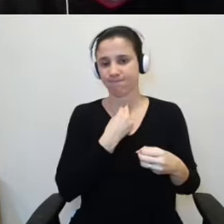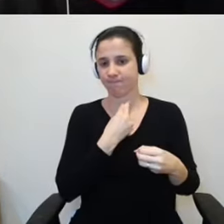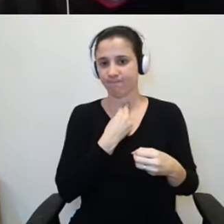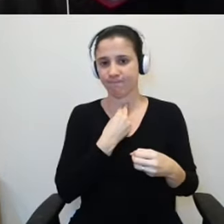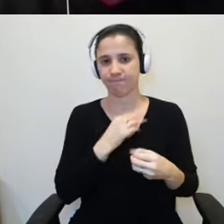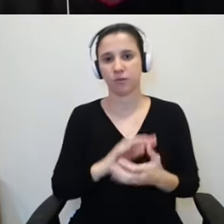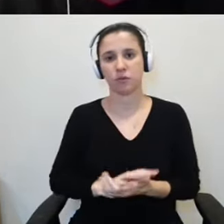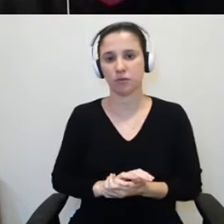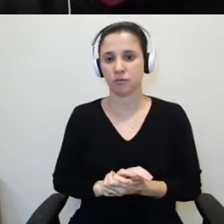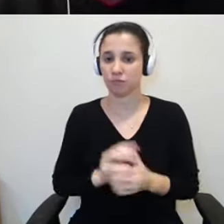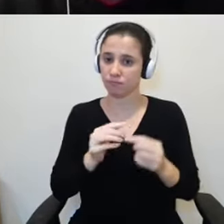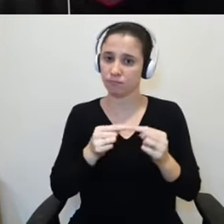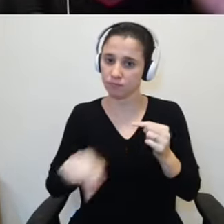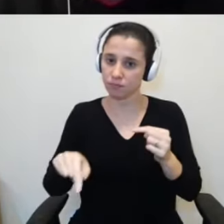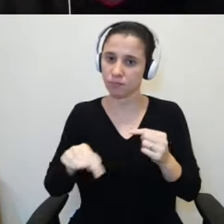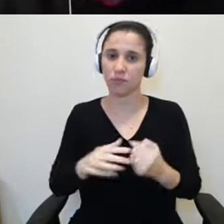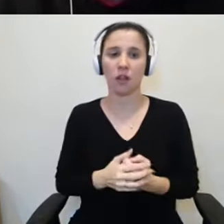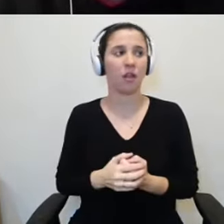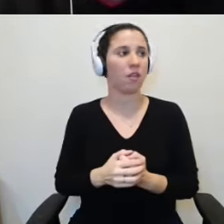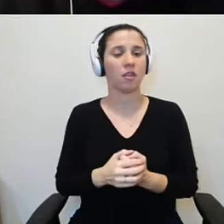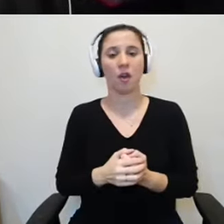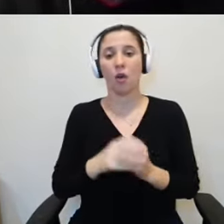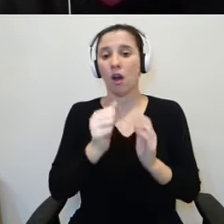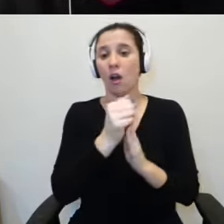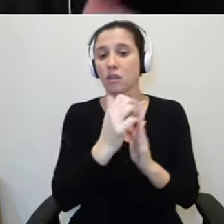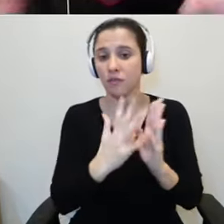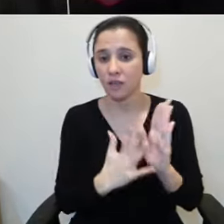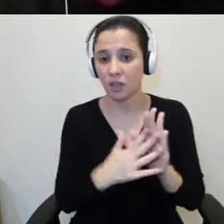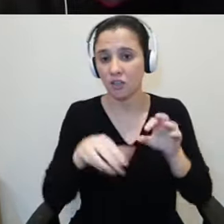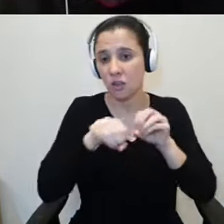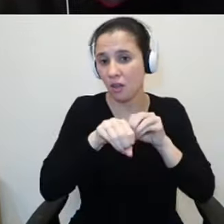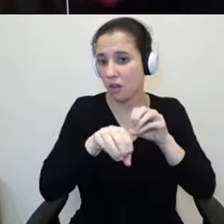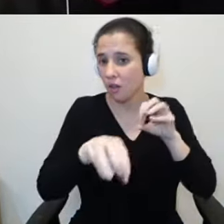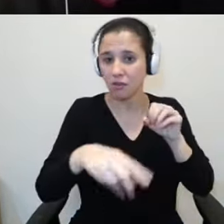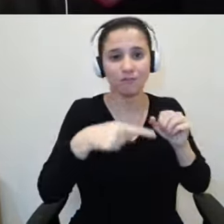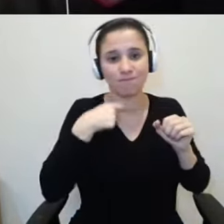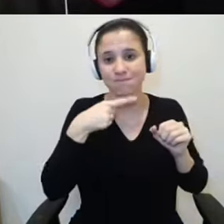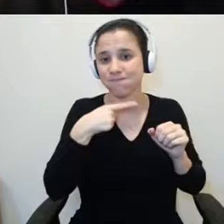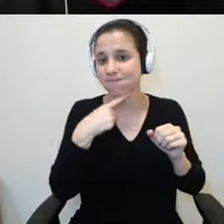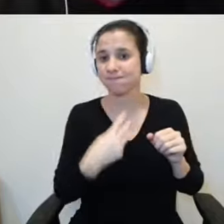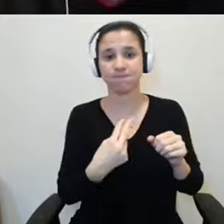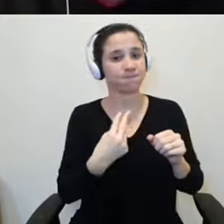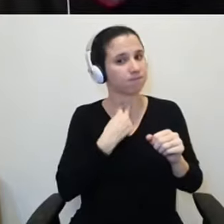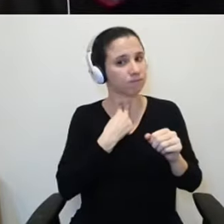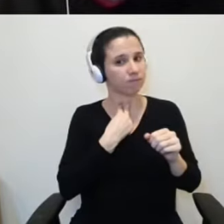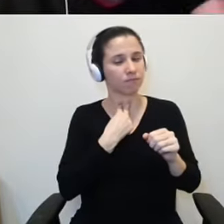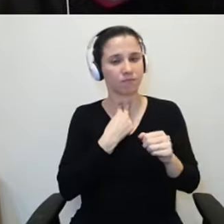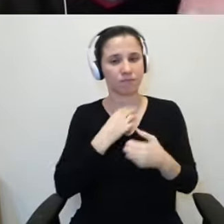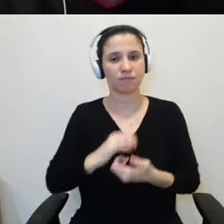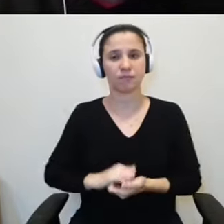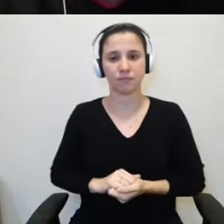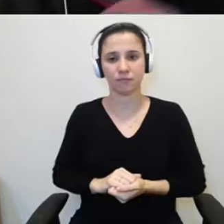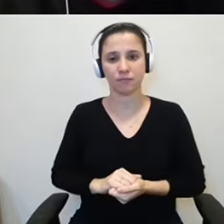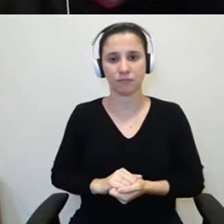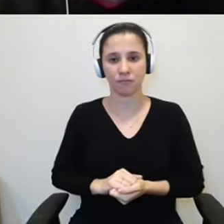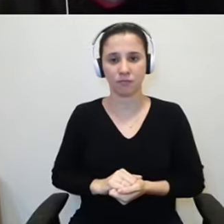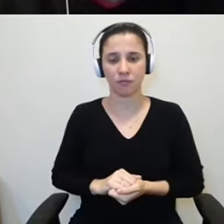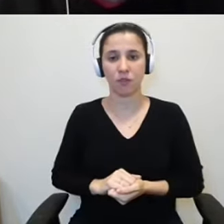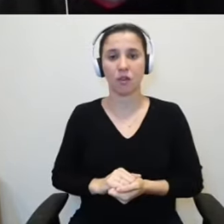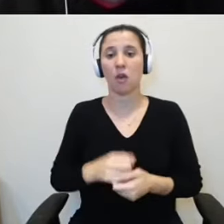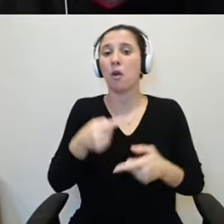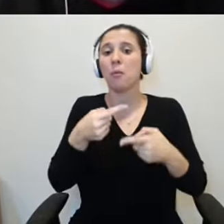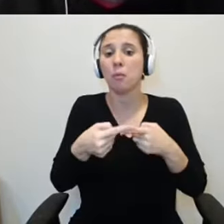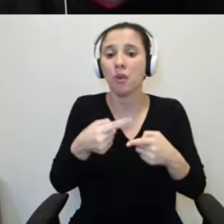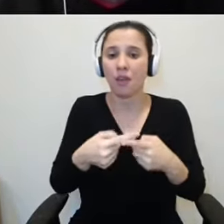atividade EAD. Porque, no entendimento deles, no, na configuração geral em que eles analisaram, muitos alunos não tinham